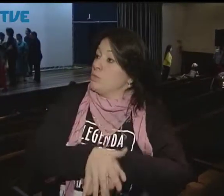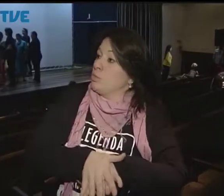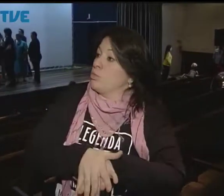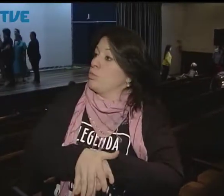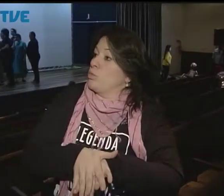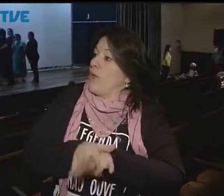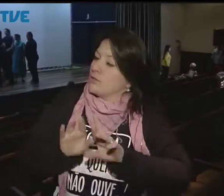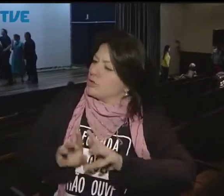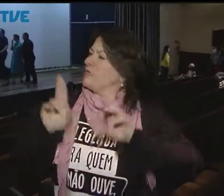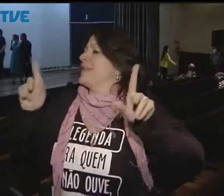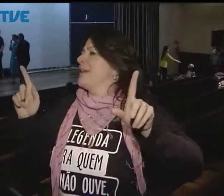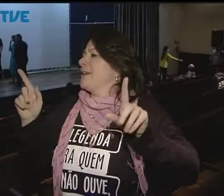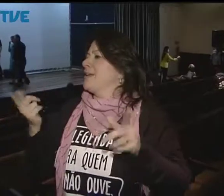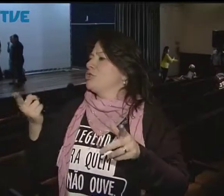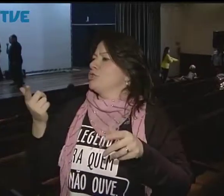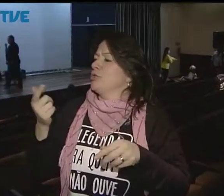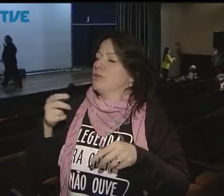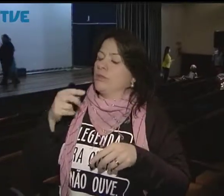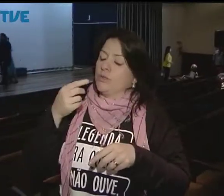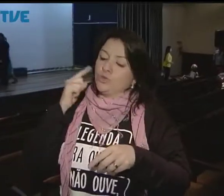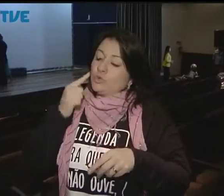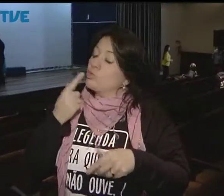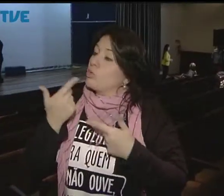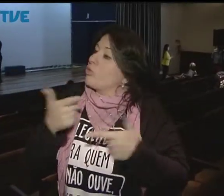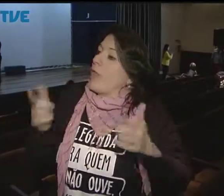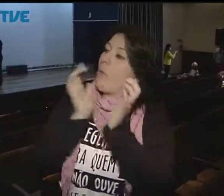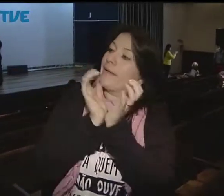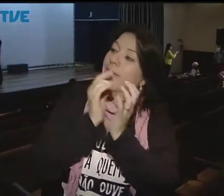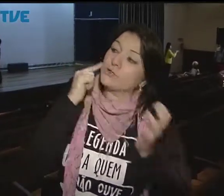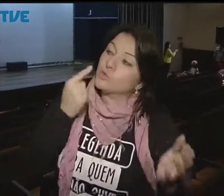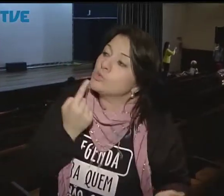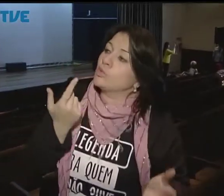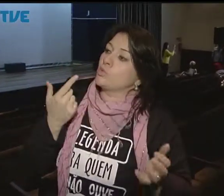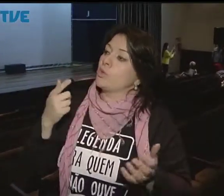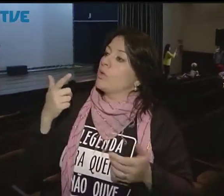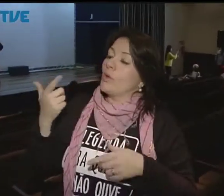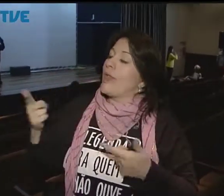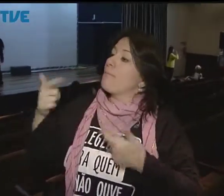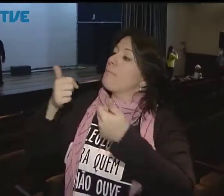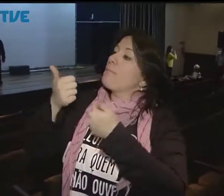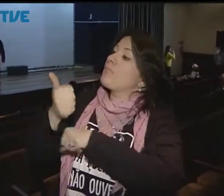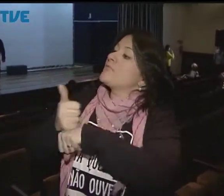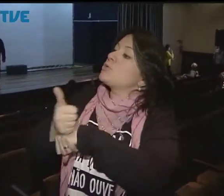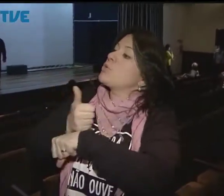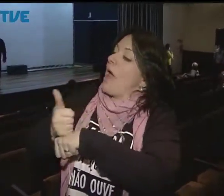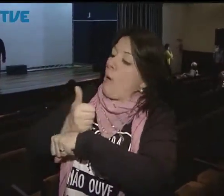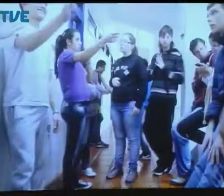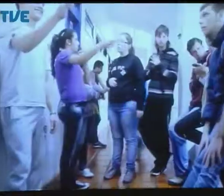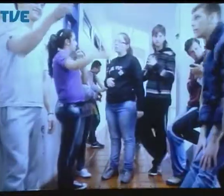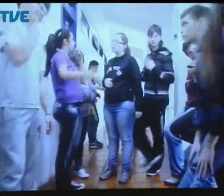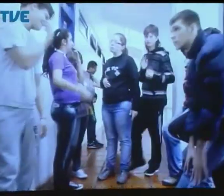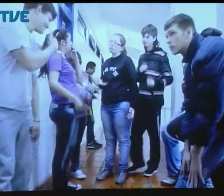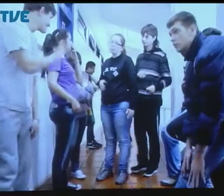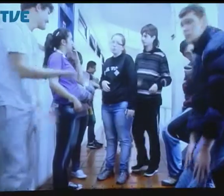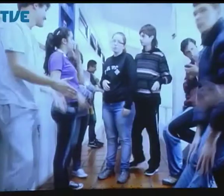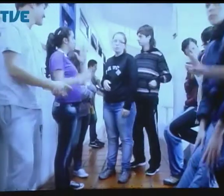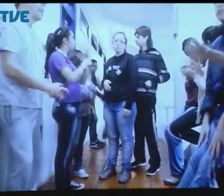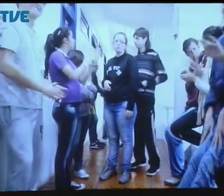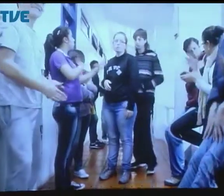Então, a escola inclusiva, ela é muito diferente. Os surdos não têm outros colegas surdos. Os jovens estudantes